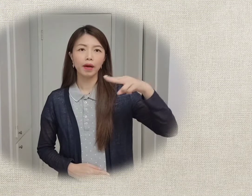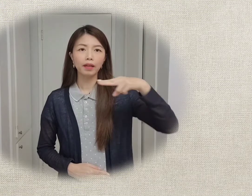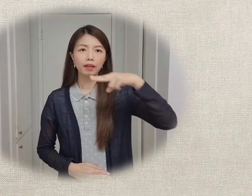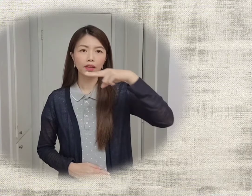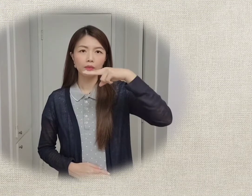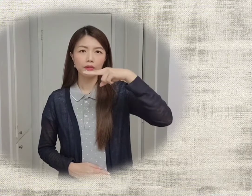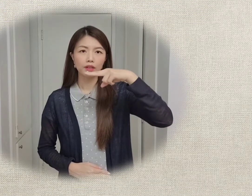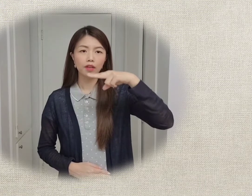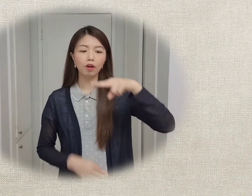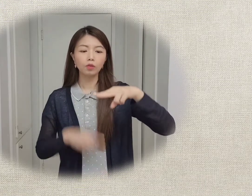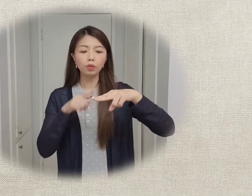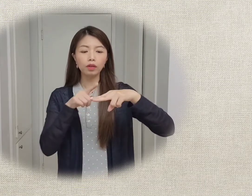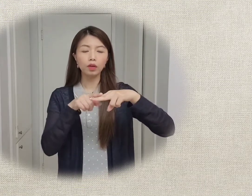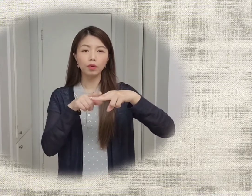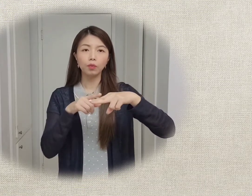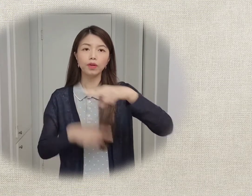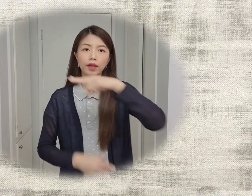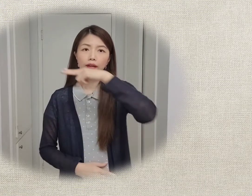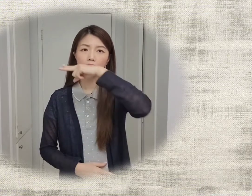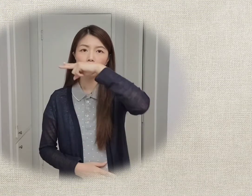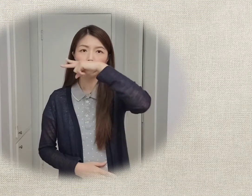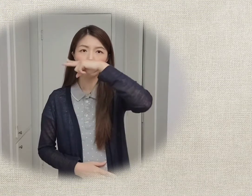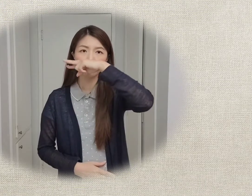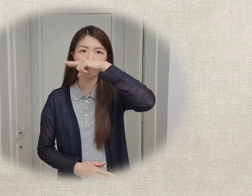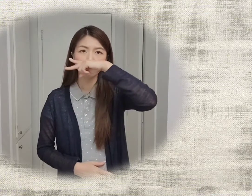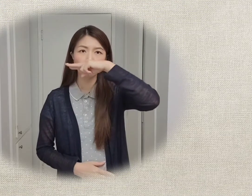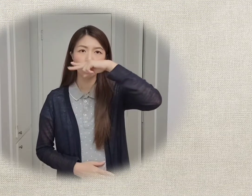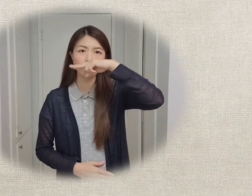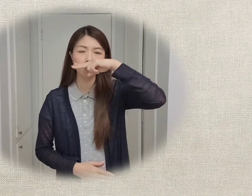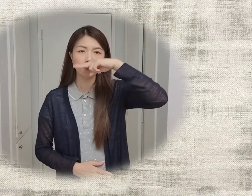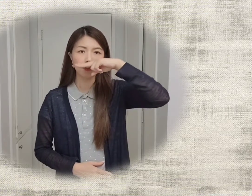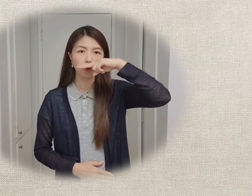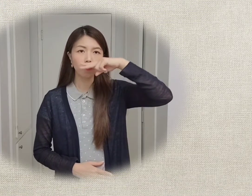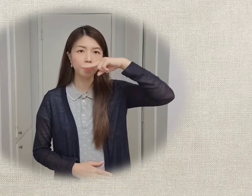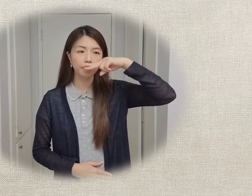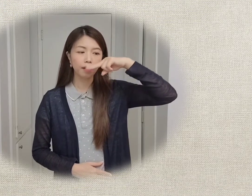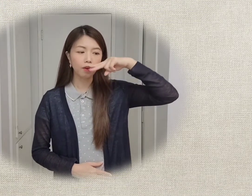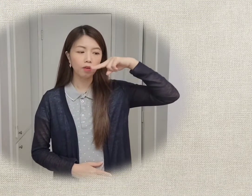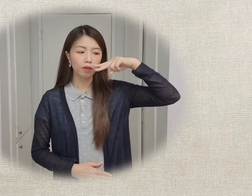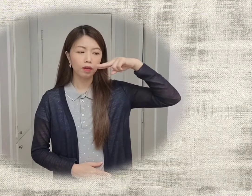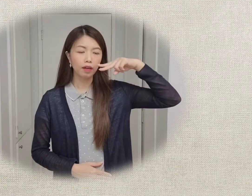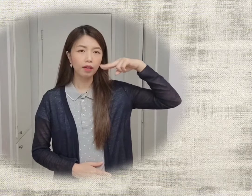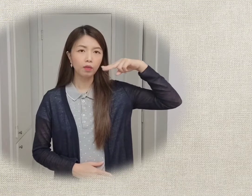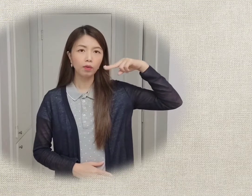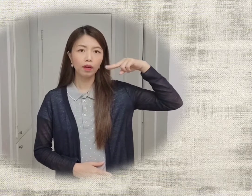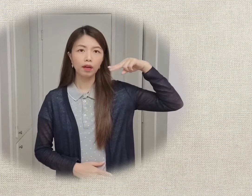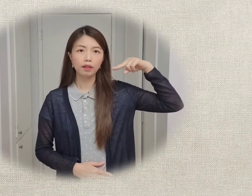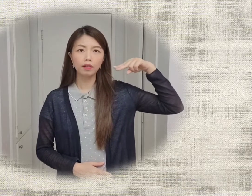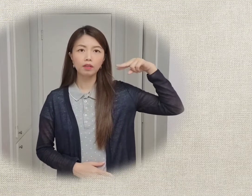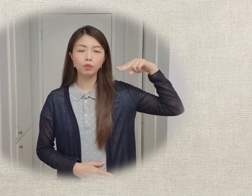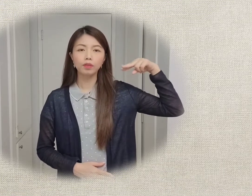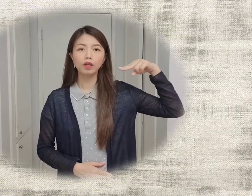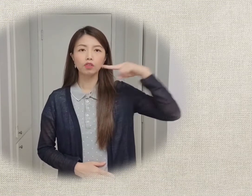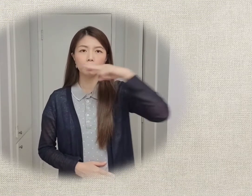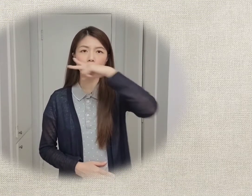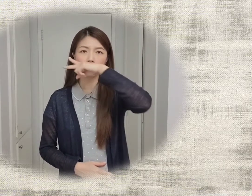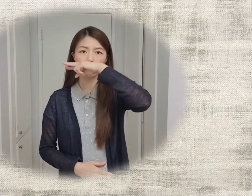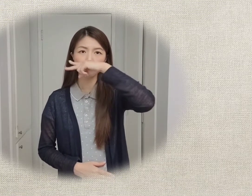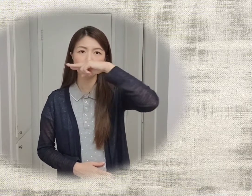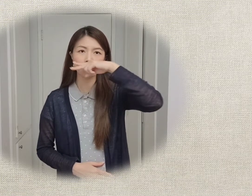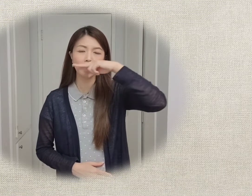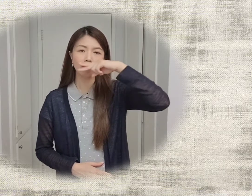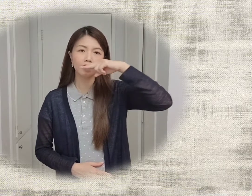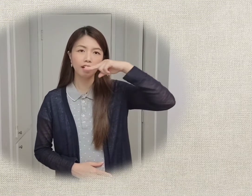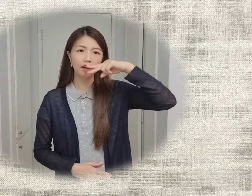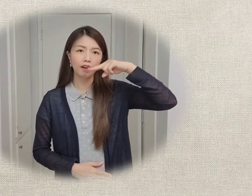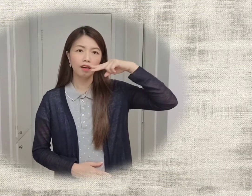검지하고 중지만 이렇게 펴셔서 손등이 위로 보이게 해서 코 있는 데서, 코 밑에서 이렇게 손가락을 움직여